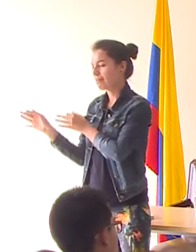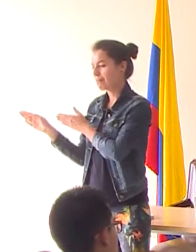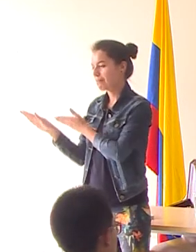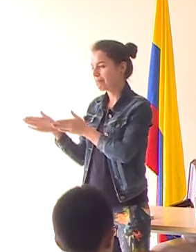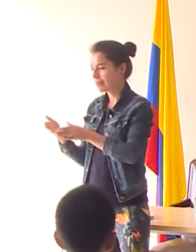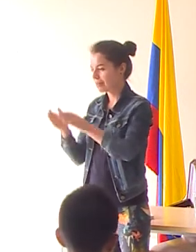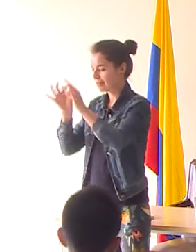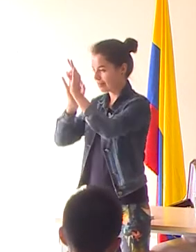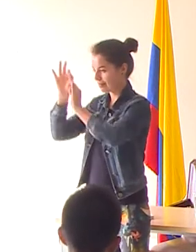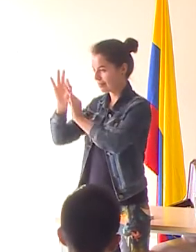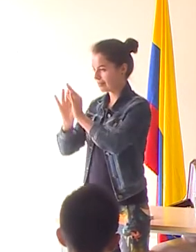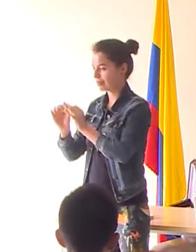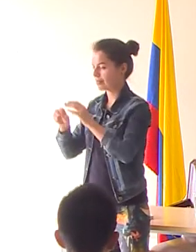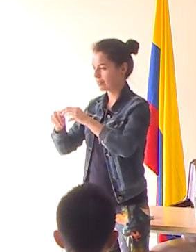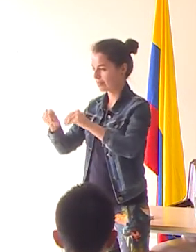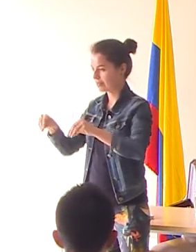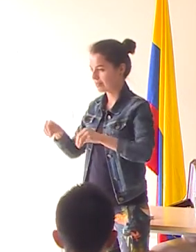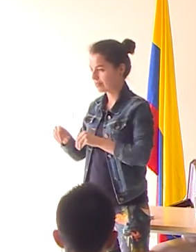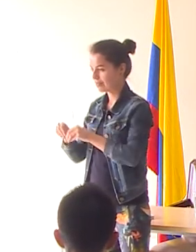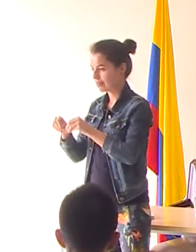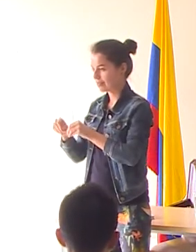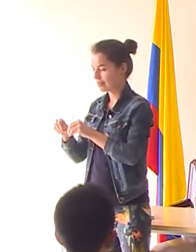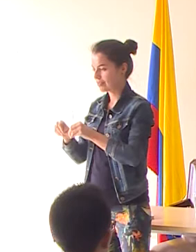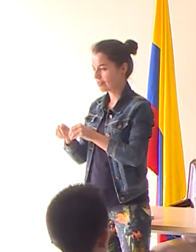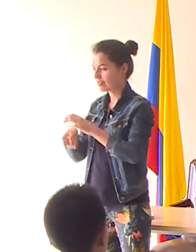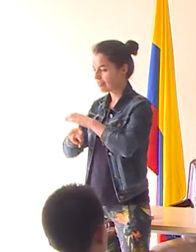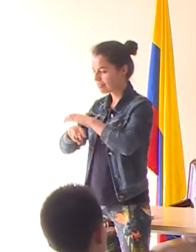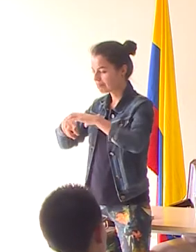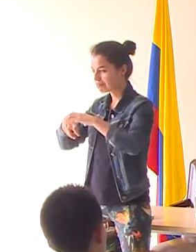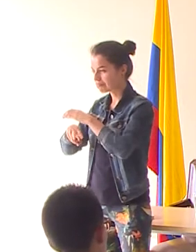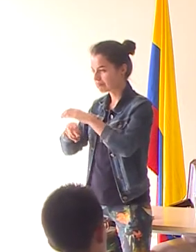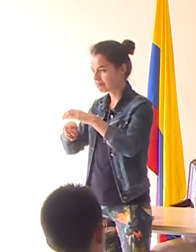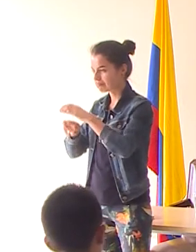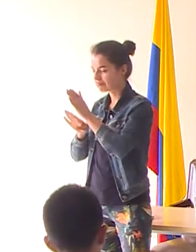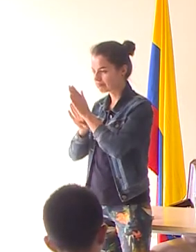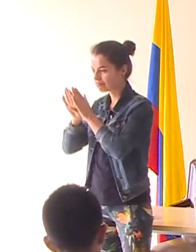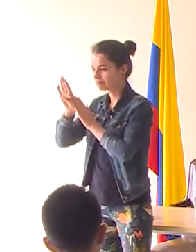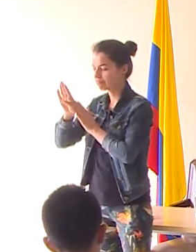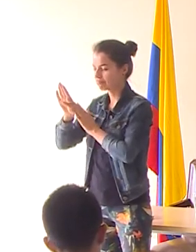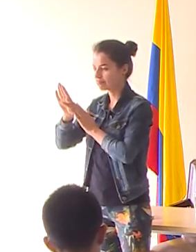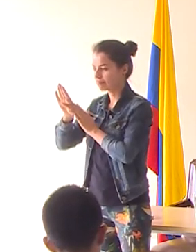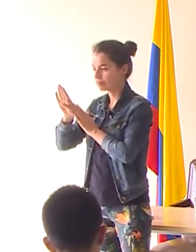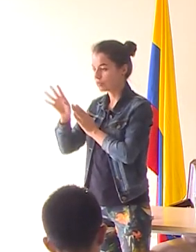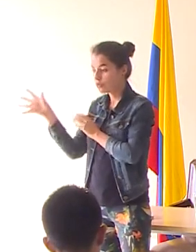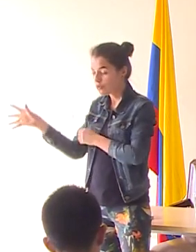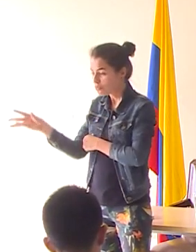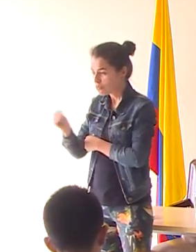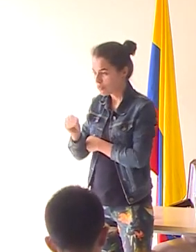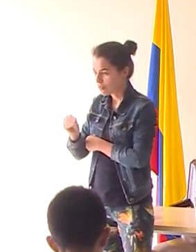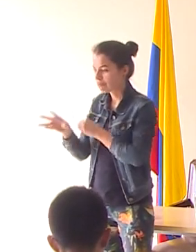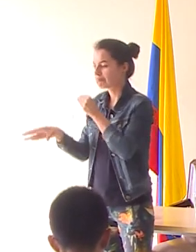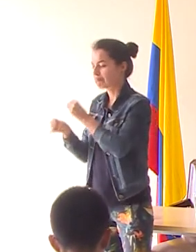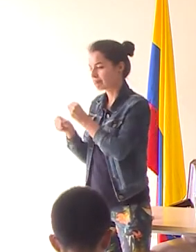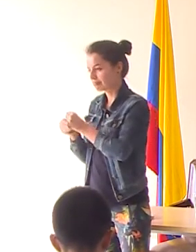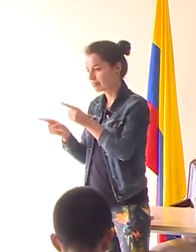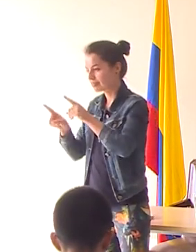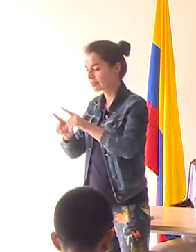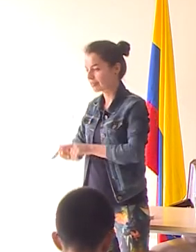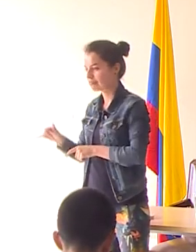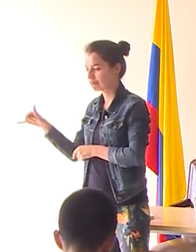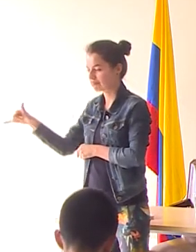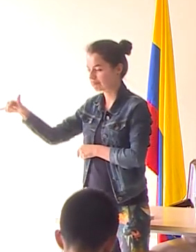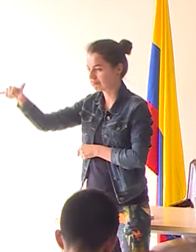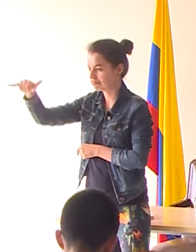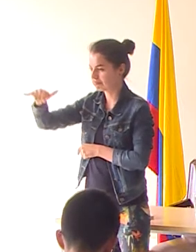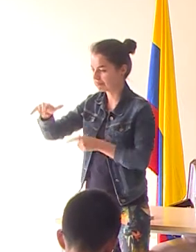aquí se localizan las industrias las actividades mineras fundamentalmente en esta pieza pero todo lo que es industria asociada también al aeropuerto al nuevo